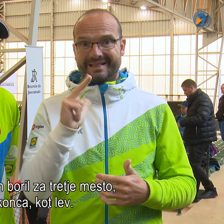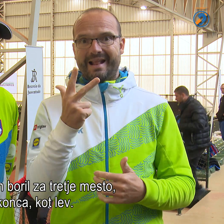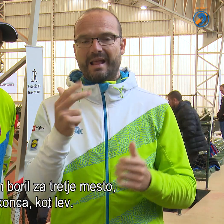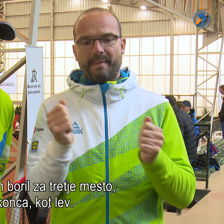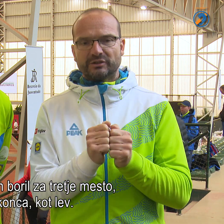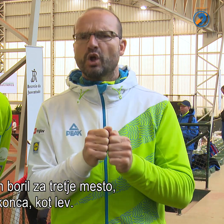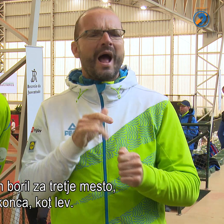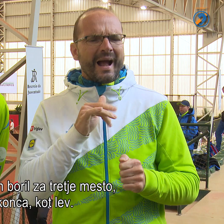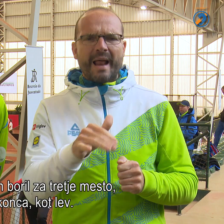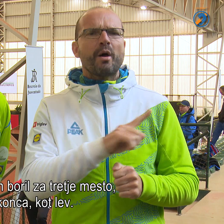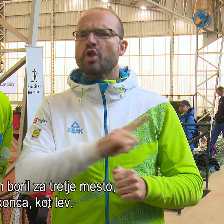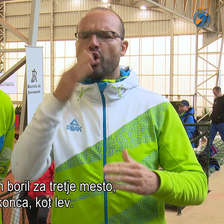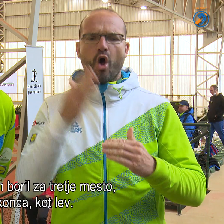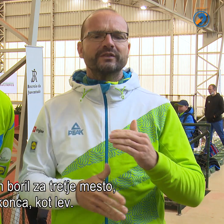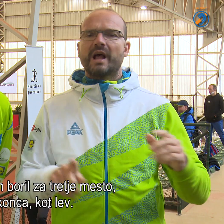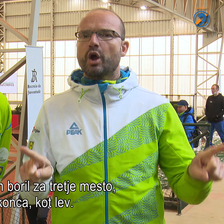do konca Kornelov.